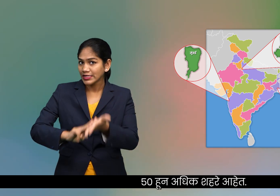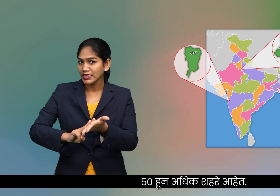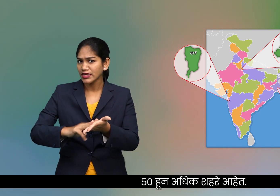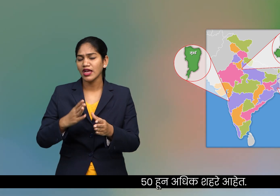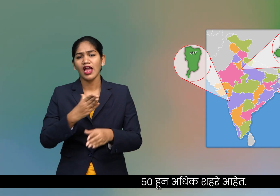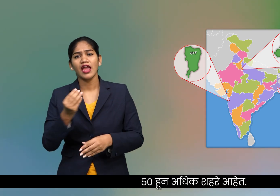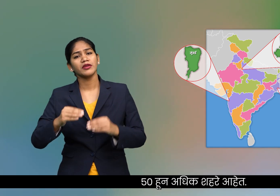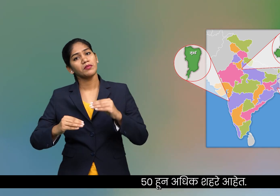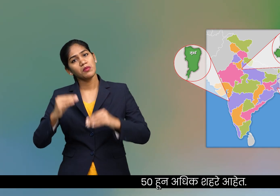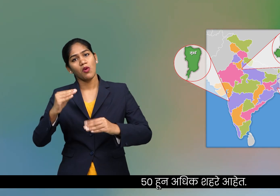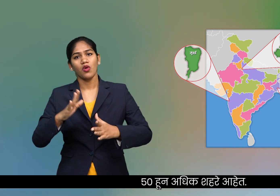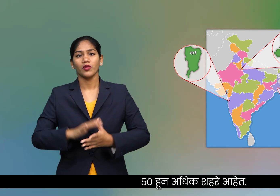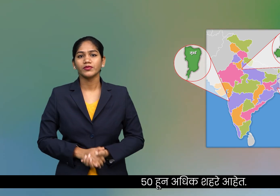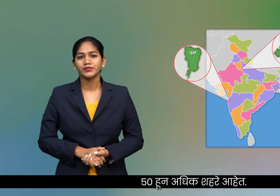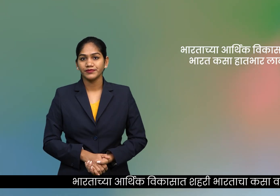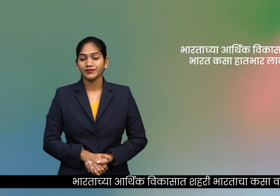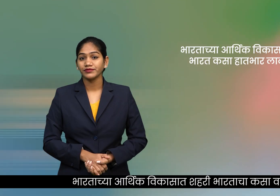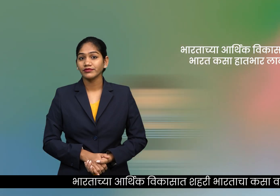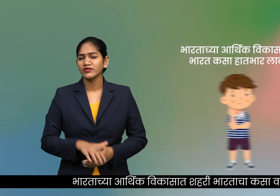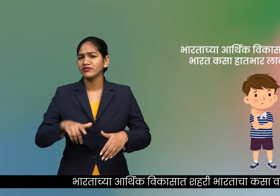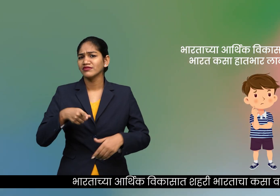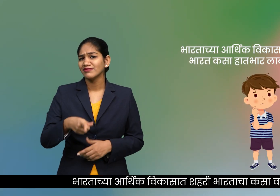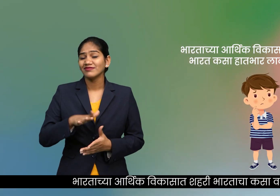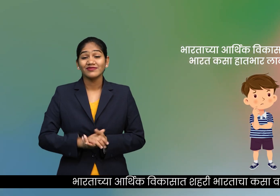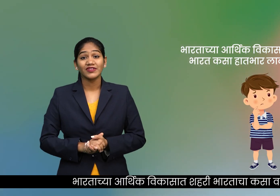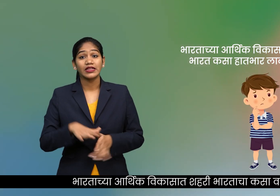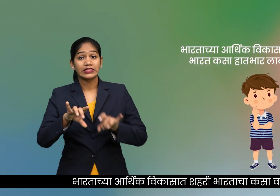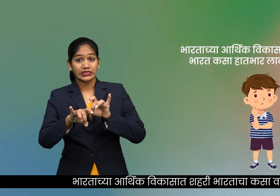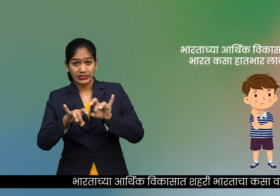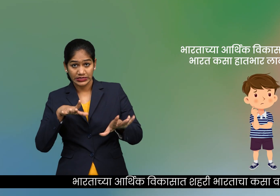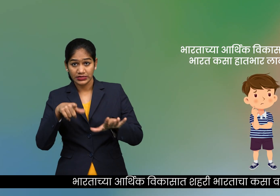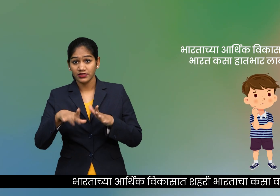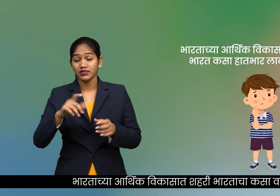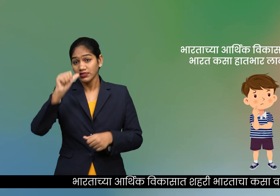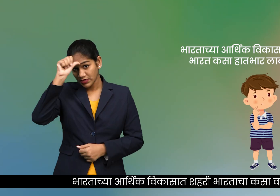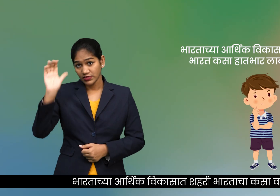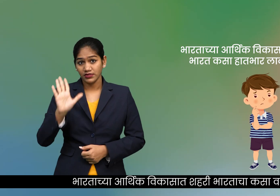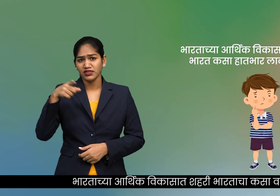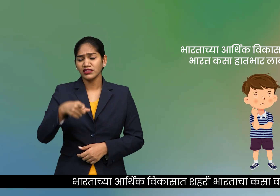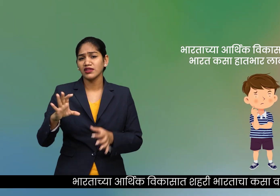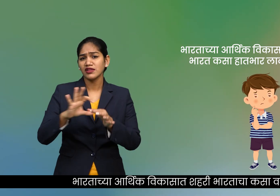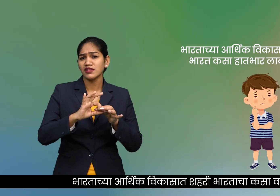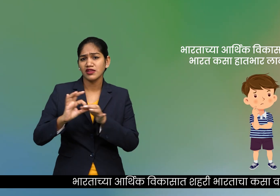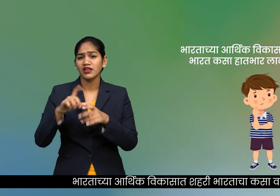50हून अधिक शहरं आहेत. भारताच्या आर्थिक विकासात शहरी भारताचा वाटा कसा आहे?